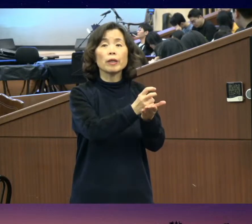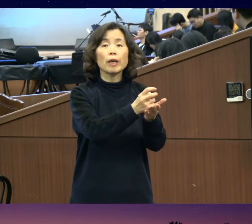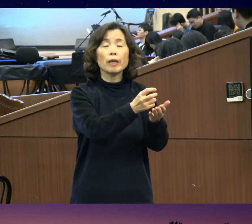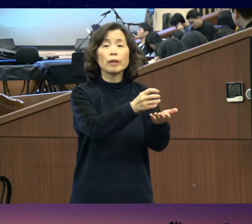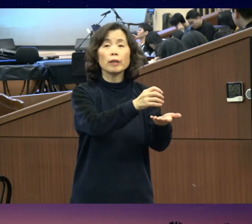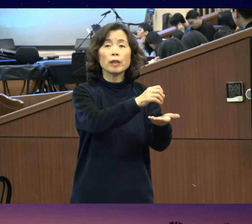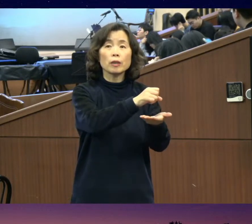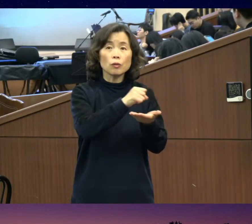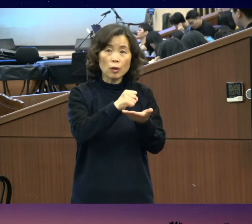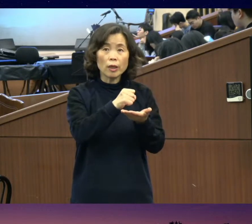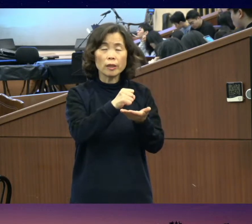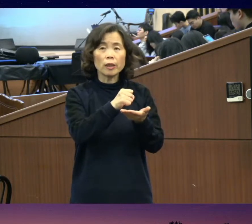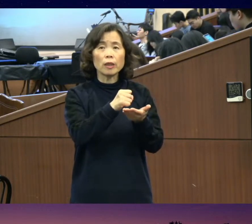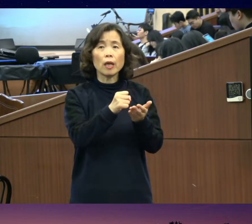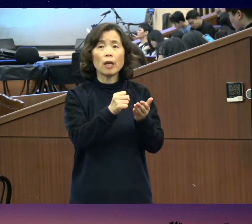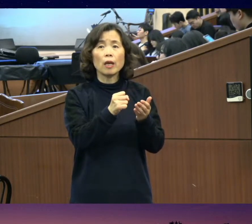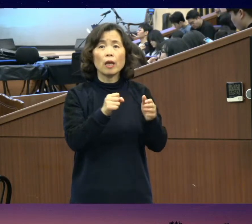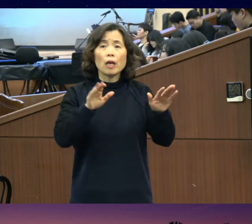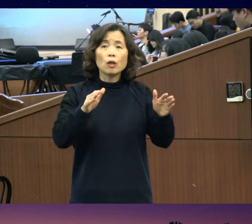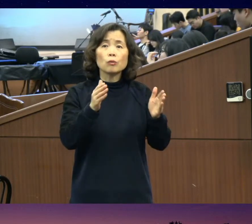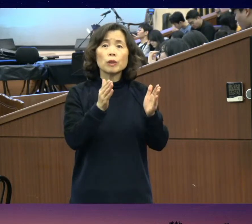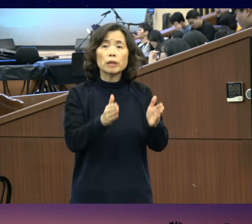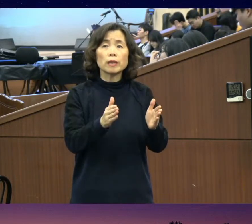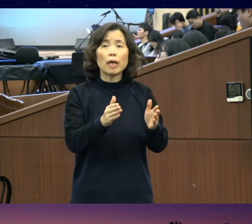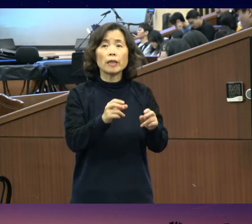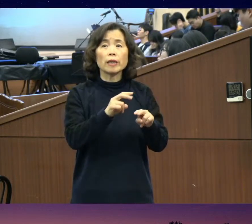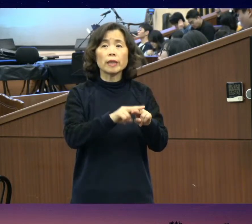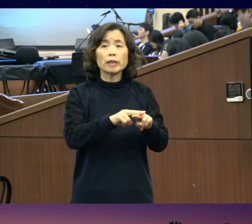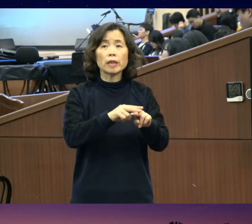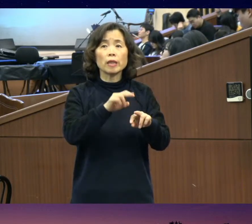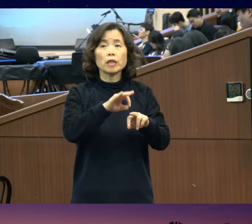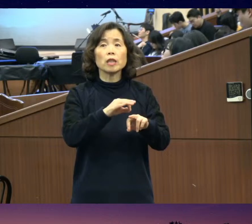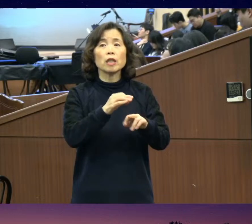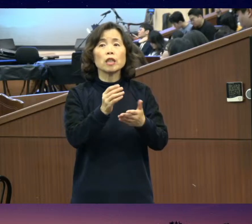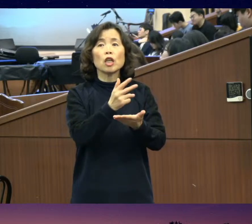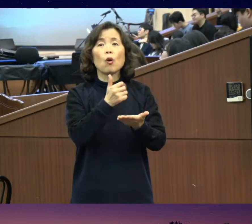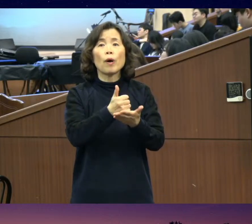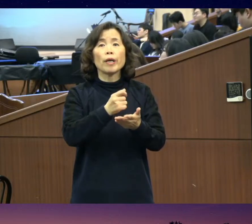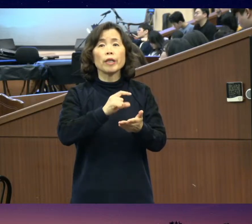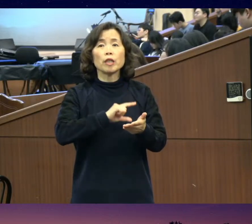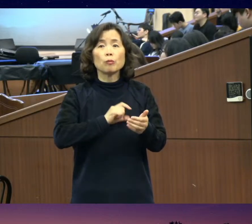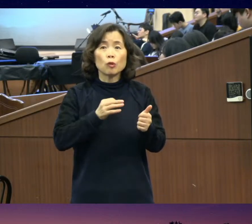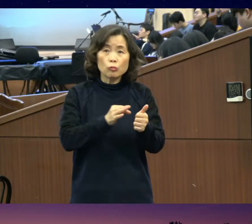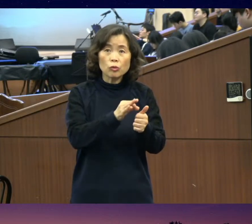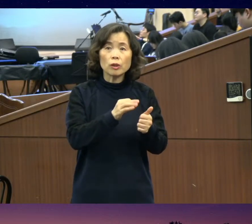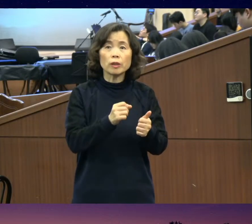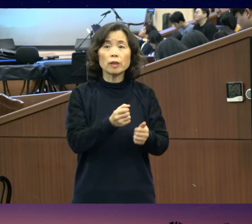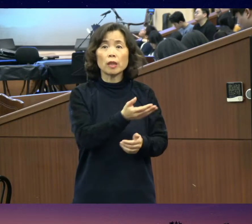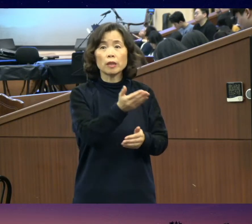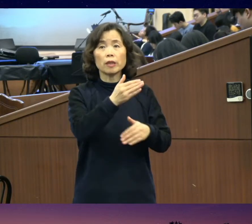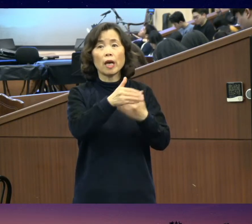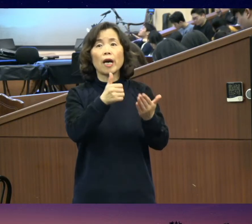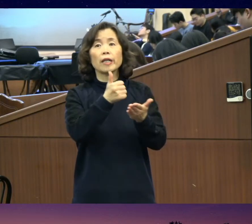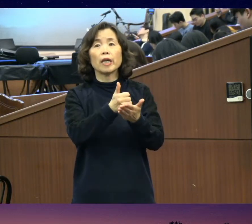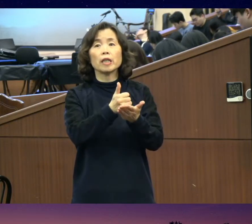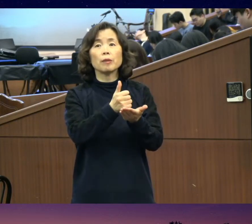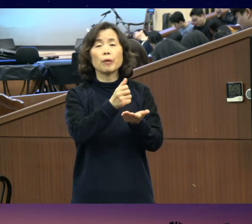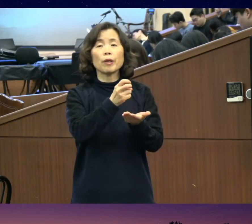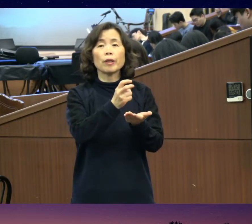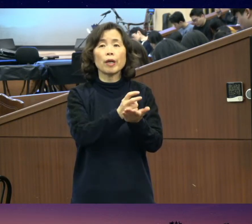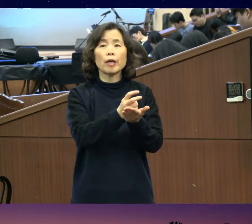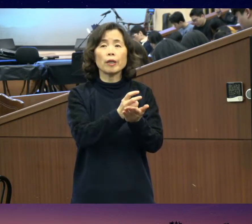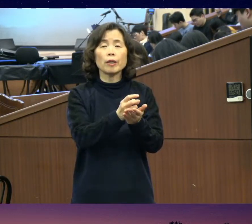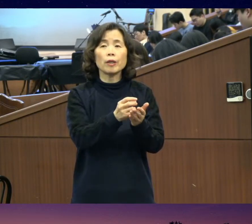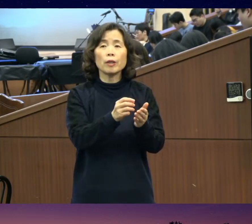교회는 그룹들 사이에 좌정하신 만군의 여호와의 이름으로 불리는 것이라. 그들이 하나님의 궤를 새 수레에